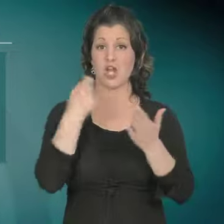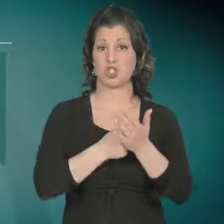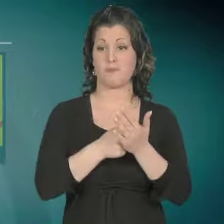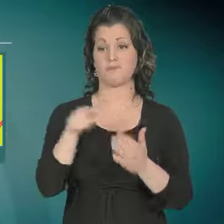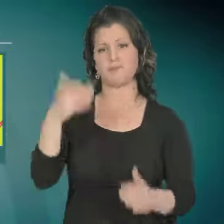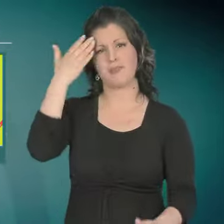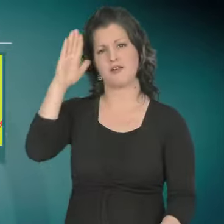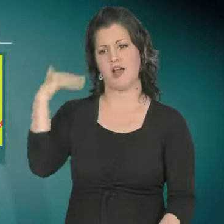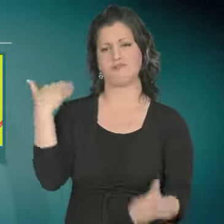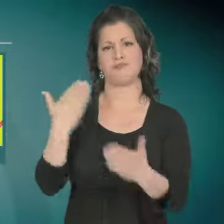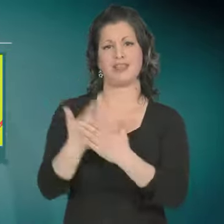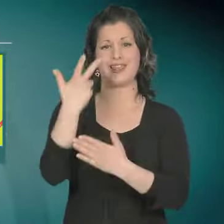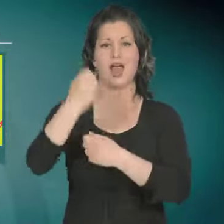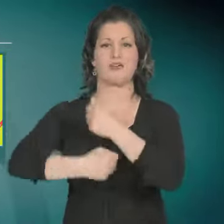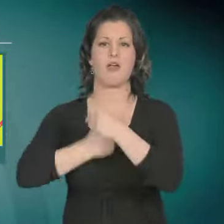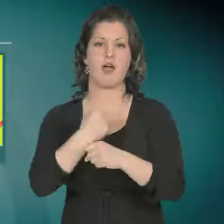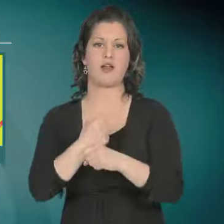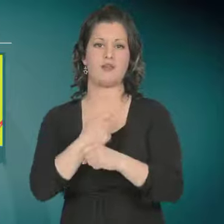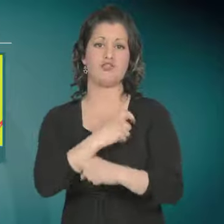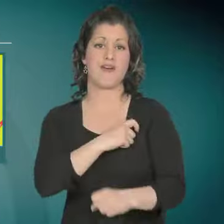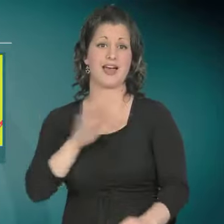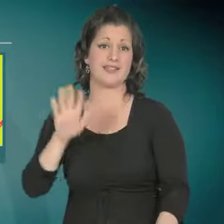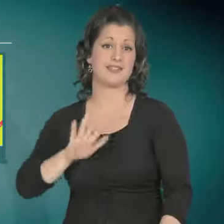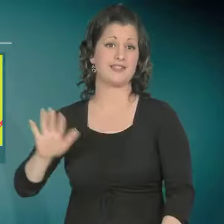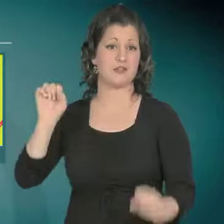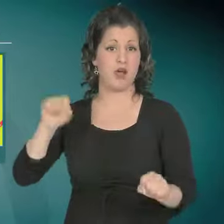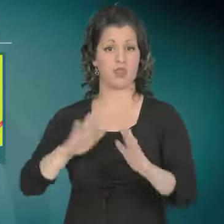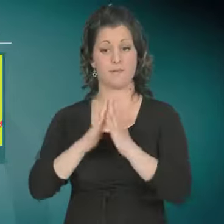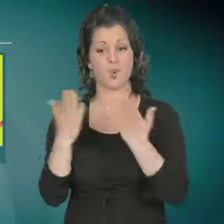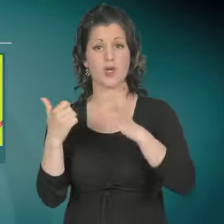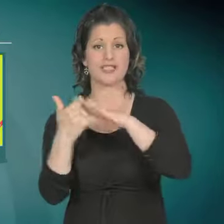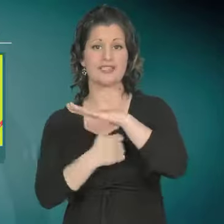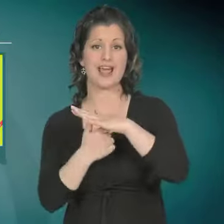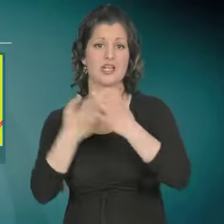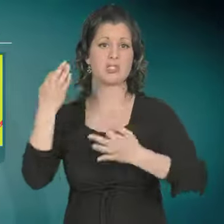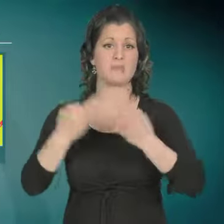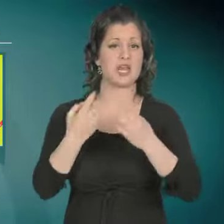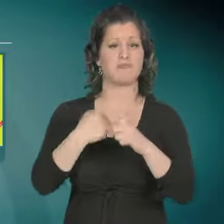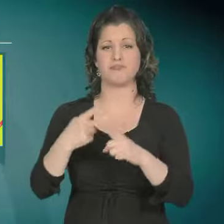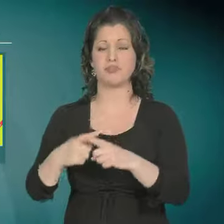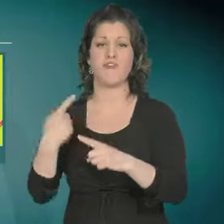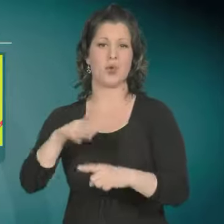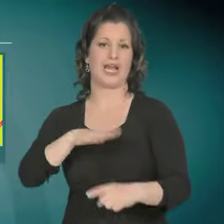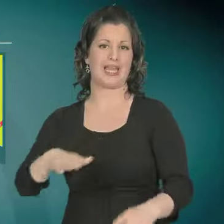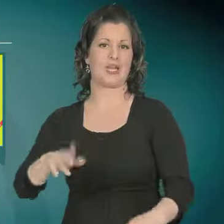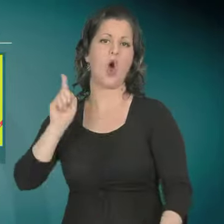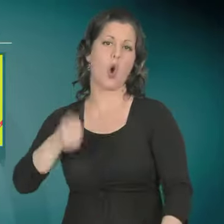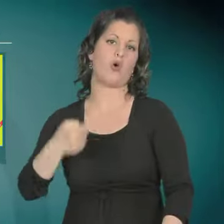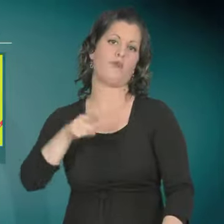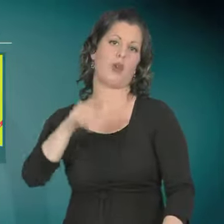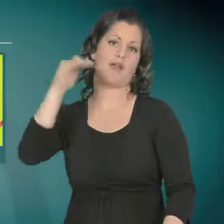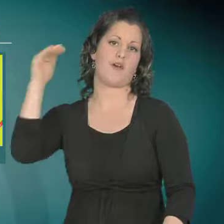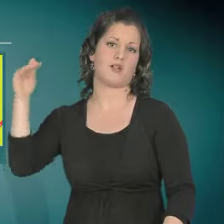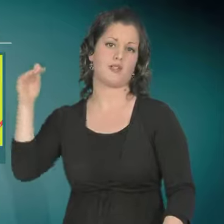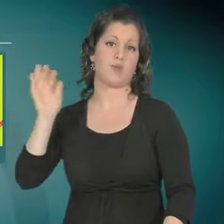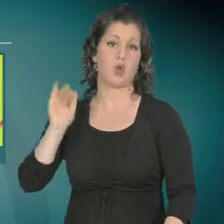Der Verlag Fingershop besteht seit 3 Jahren. Er ist bekannt für Produkte in Gebärdensprache und aus der gehörlosen Welt wie Bücher, CDs